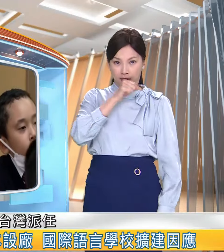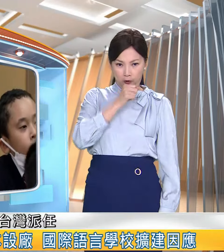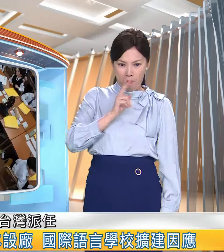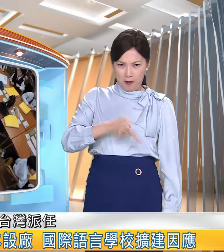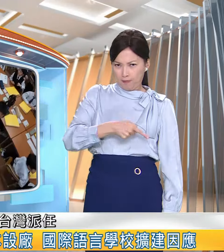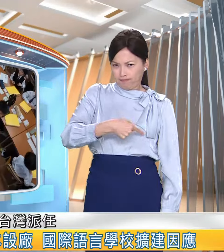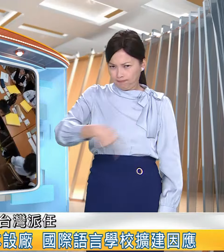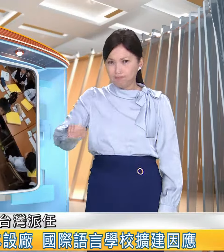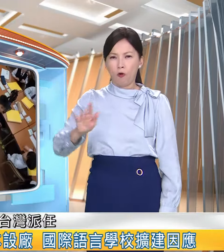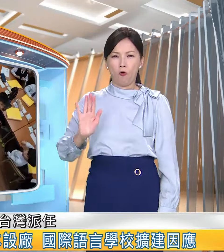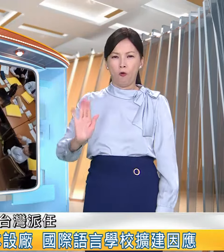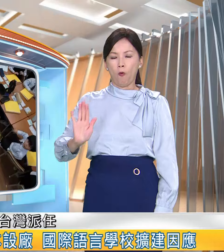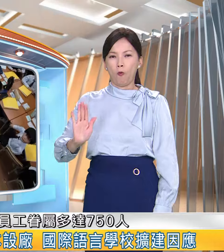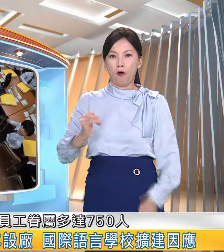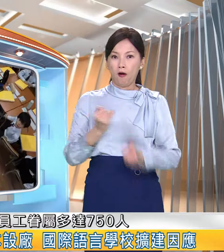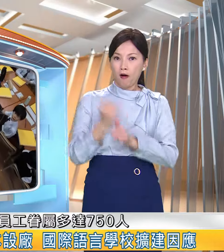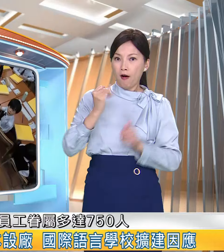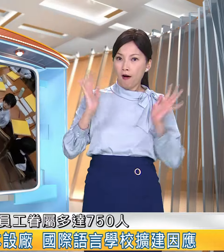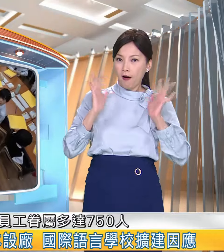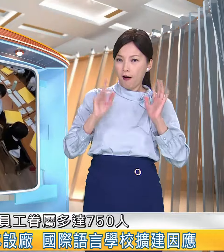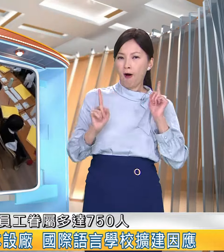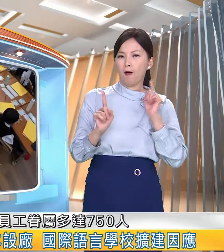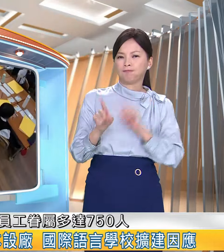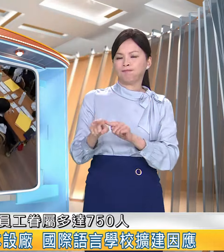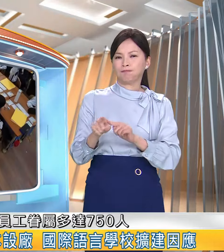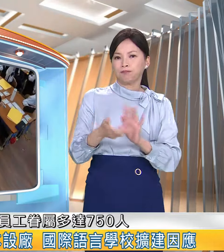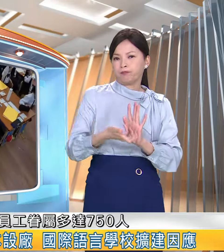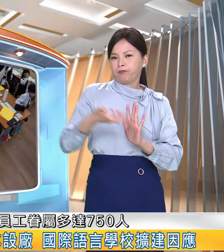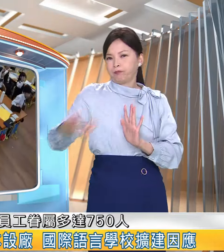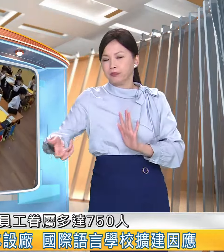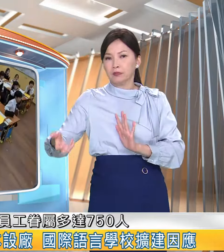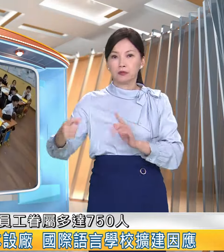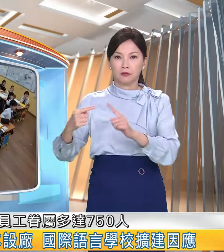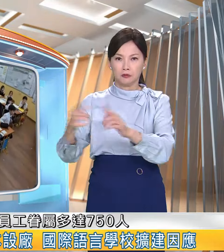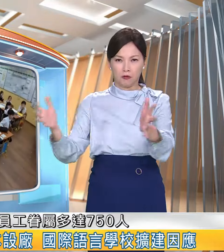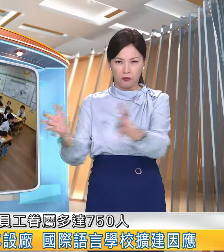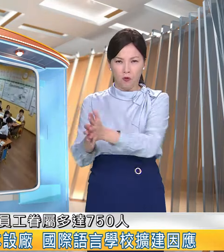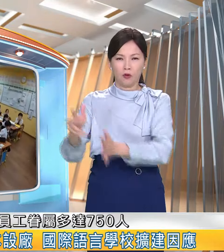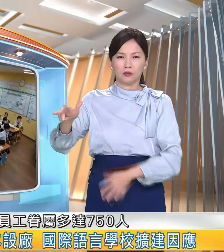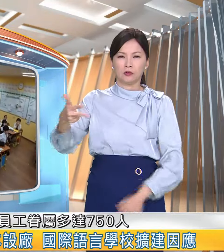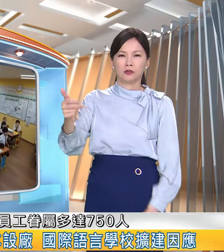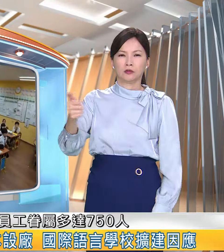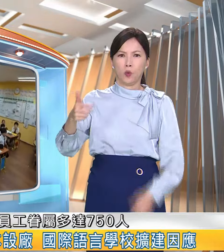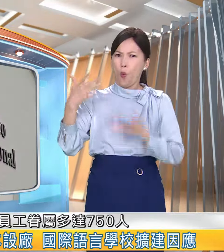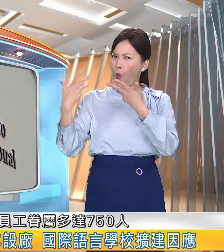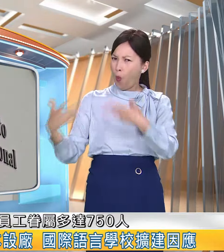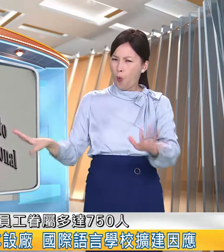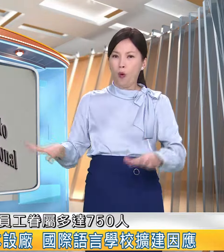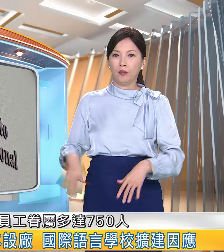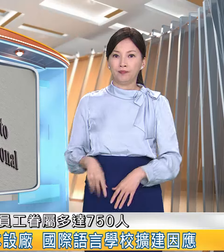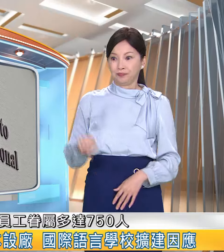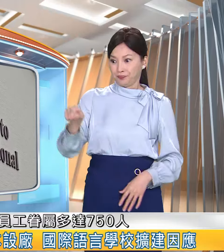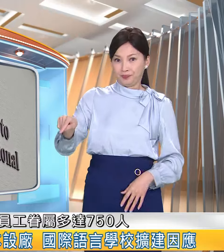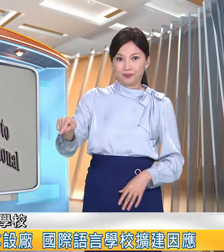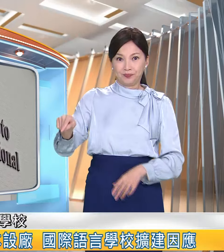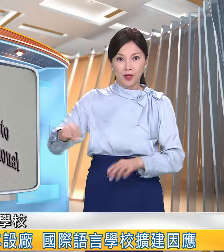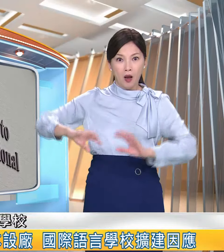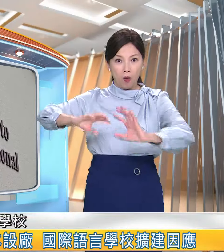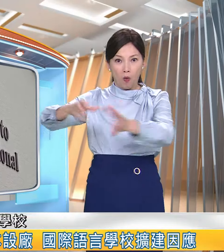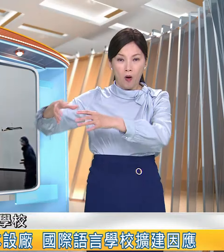任。从台湾过去的员工眷属多达750人，而当地国际语